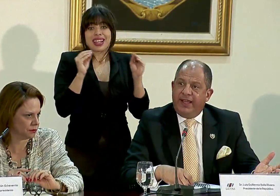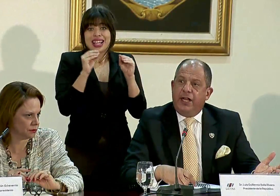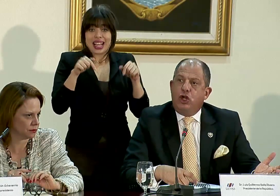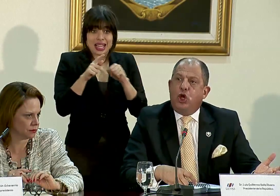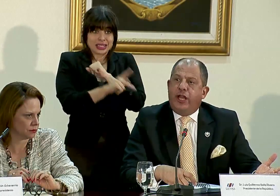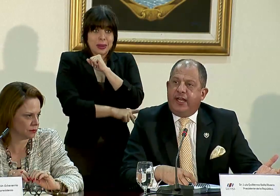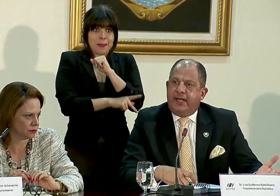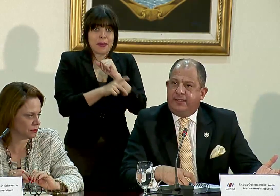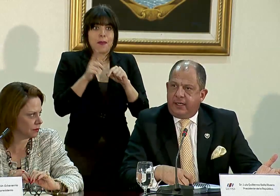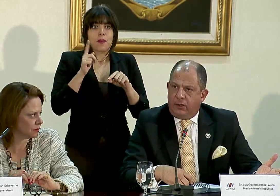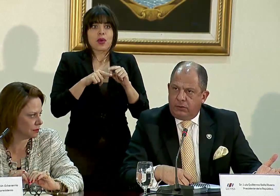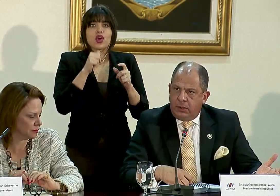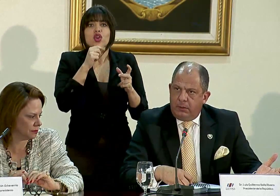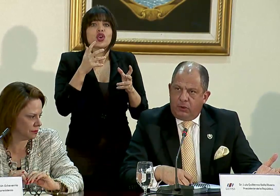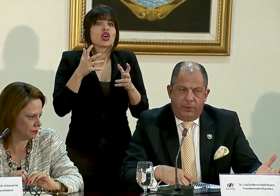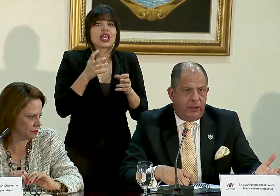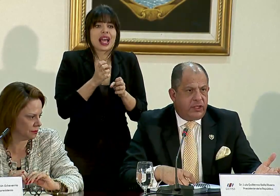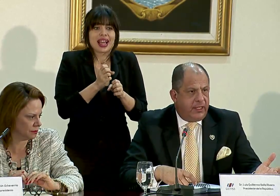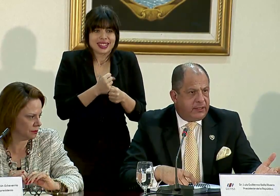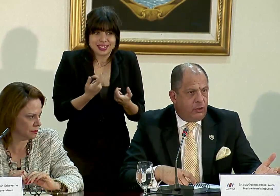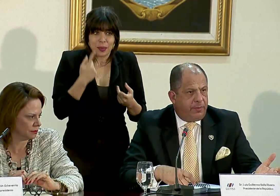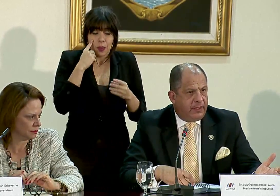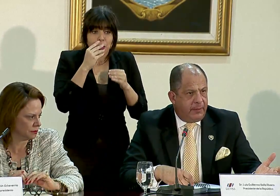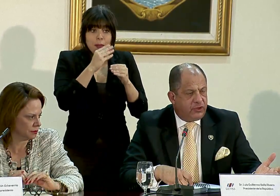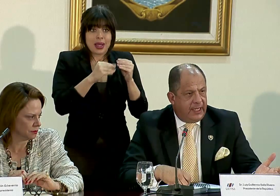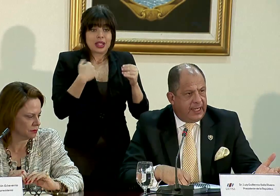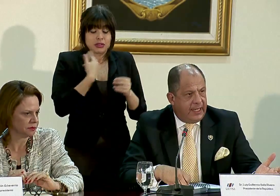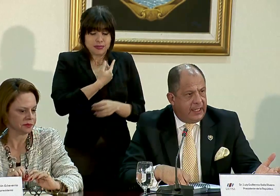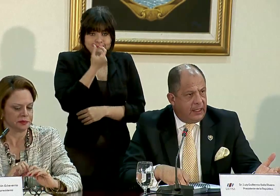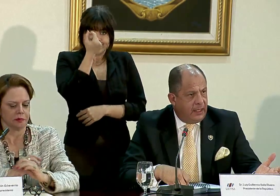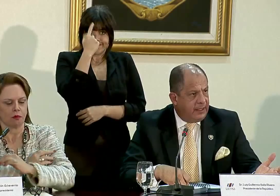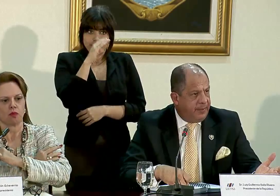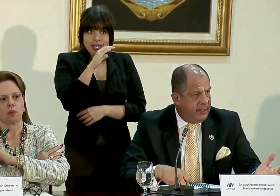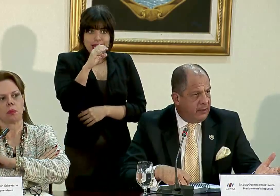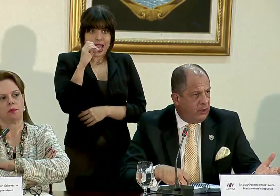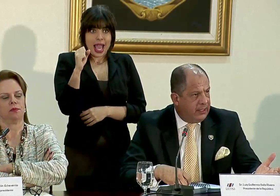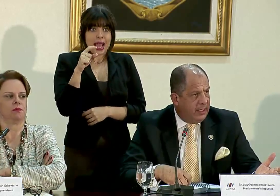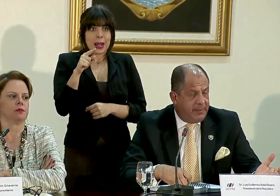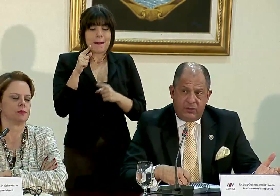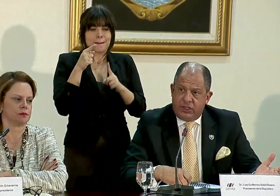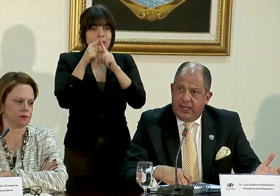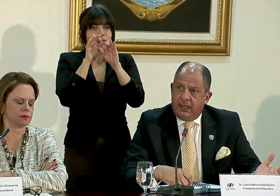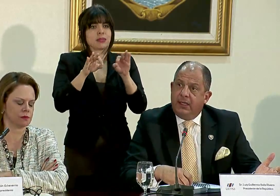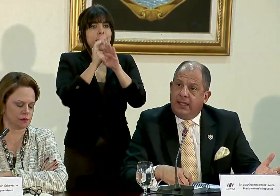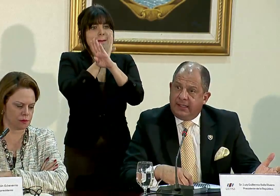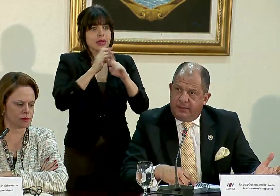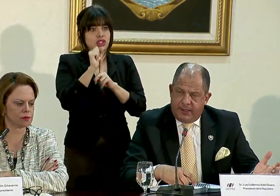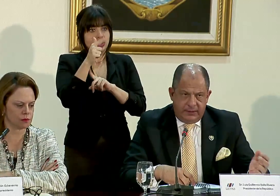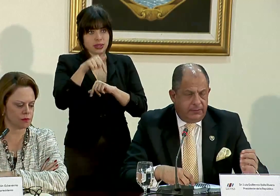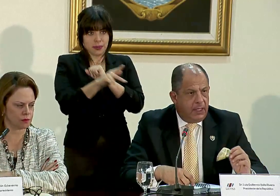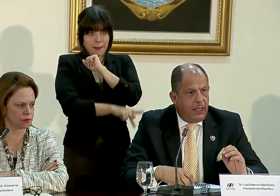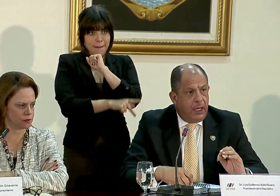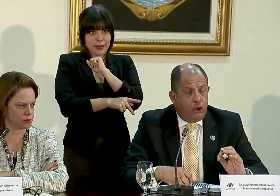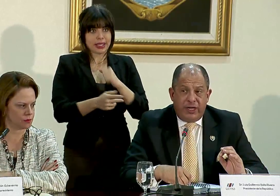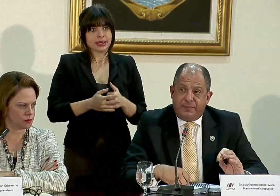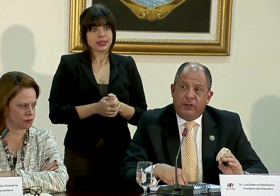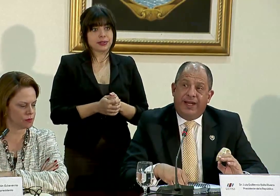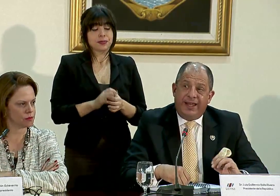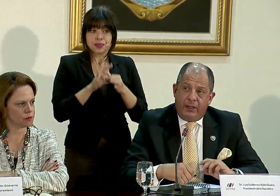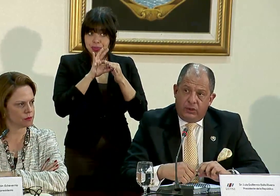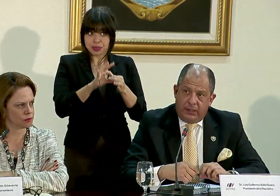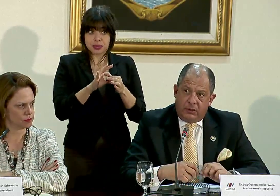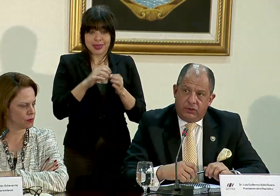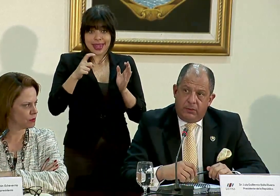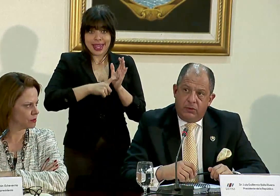puede no querer hacerlo por lo menos quienes comprendemos que la caja es la piedra angular de la paz social de este país con